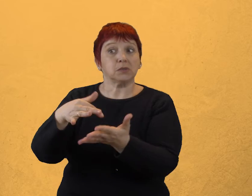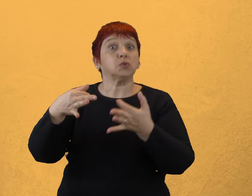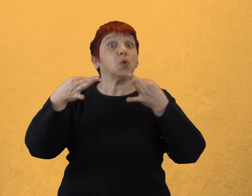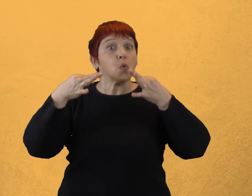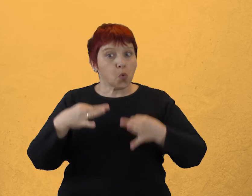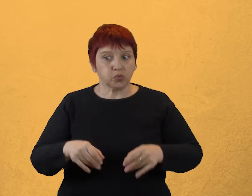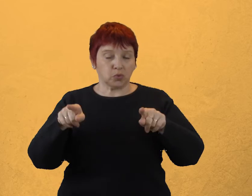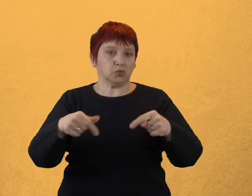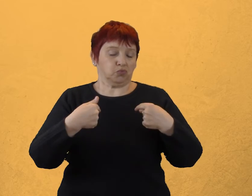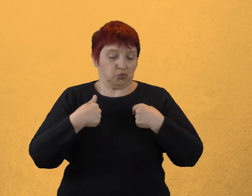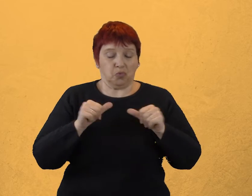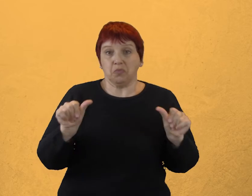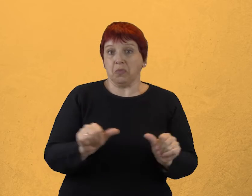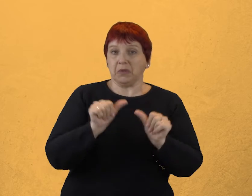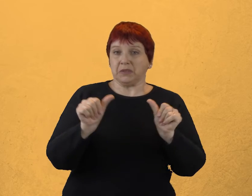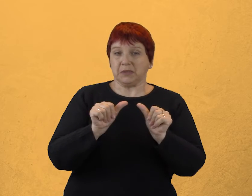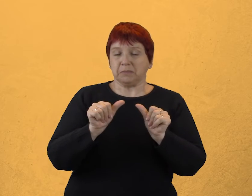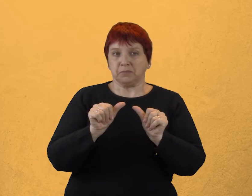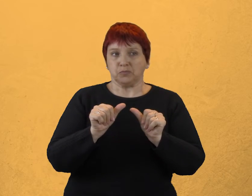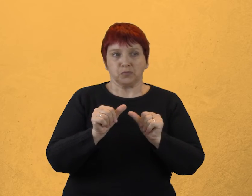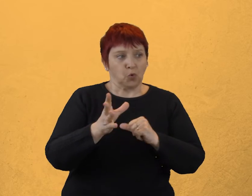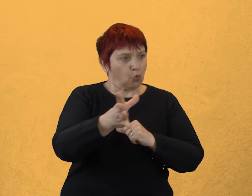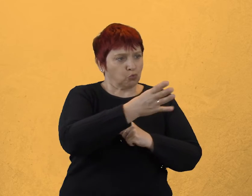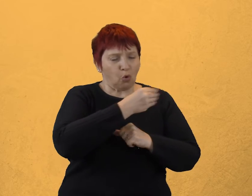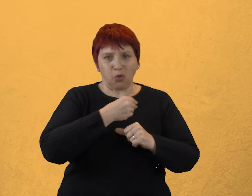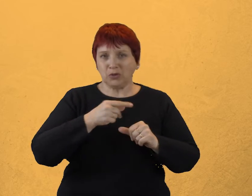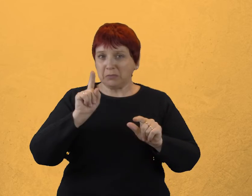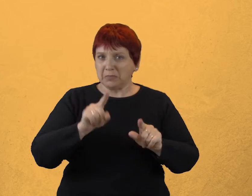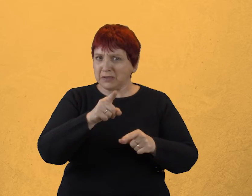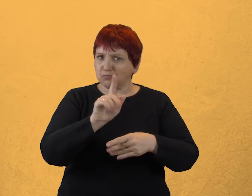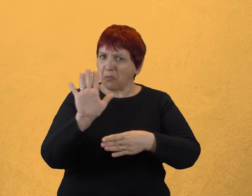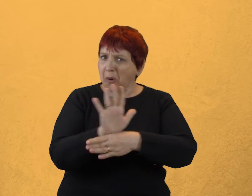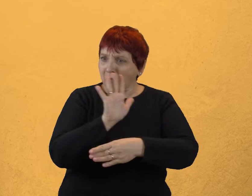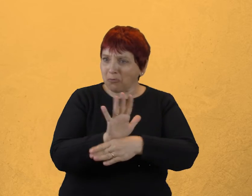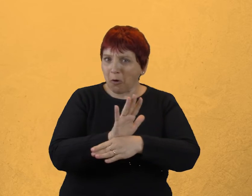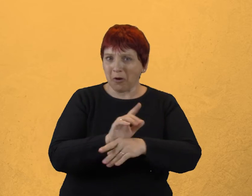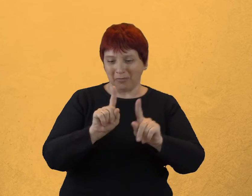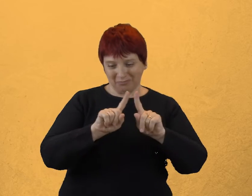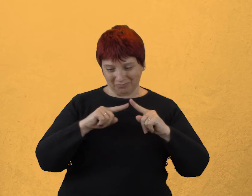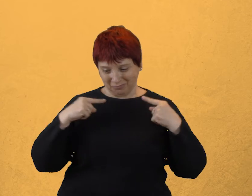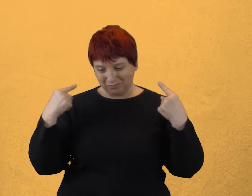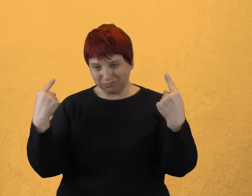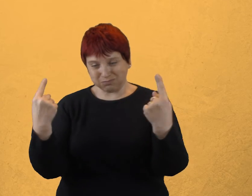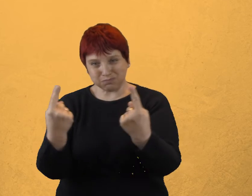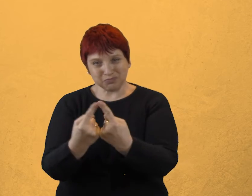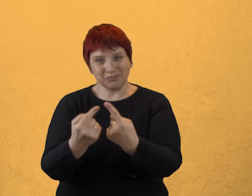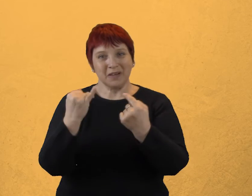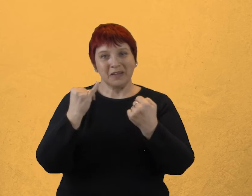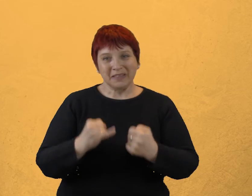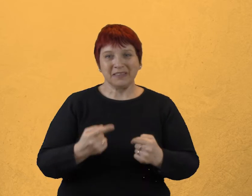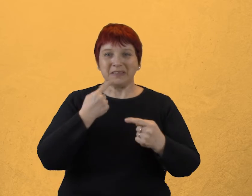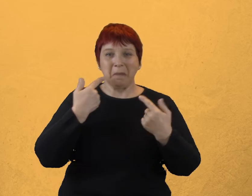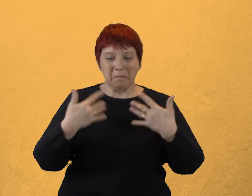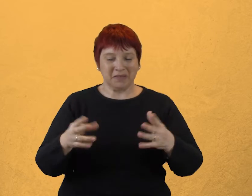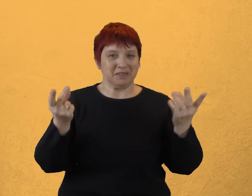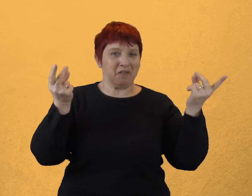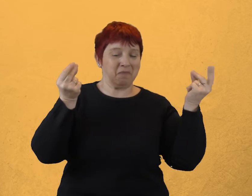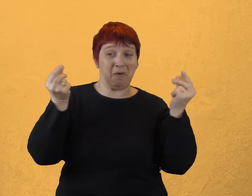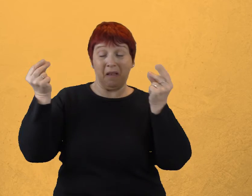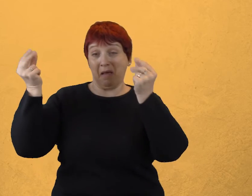fue exactamente lo que hice. Todos los demás actores formaron una ronda alrededor nuestro y comenzaron a bailar.